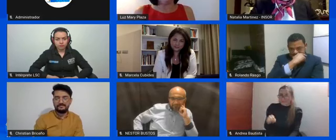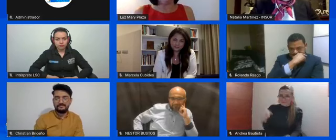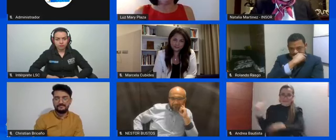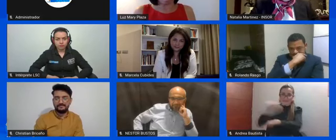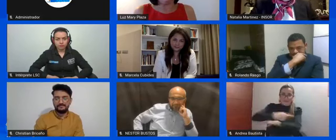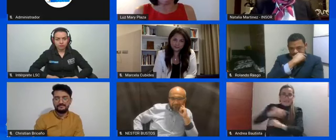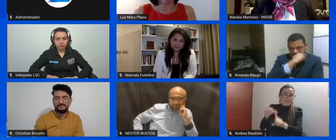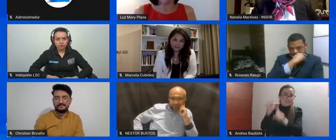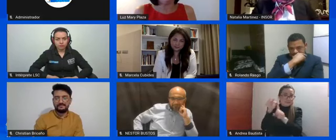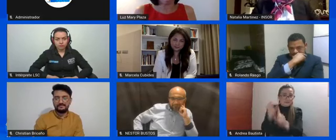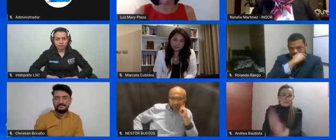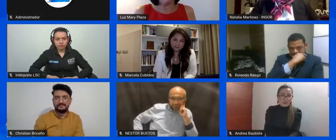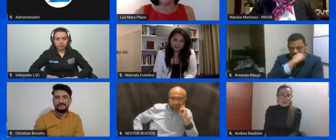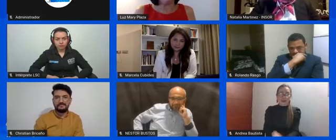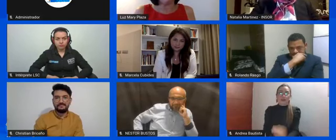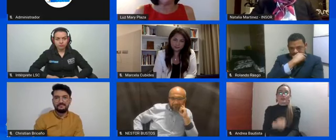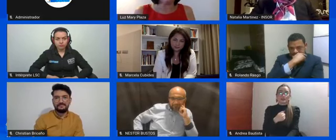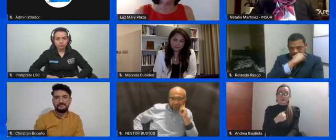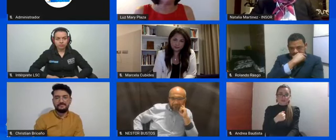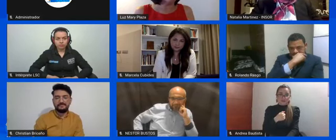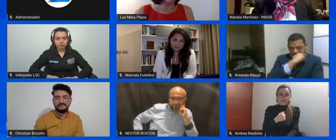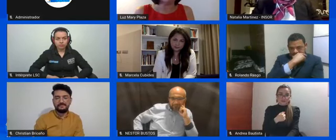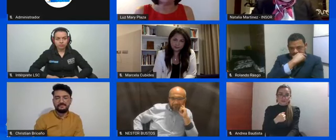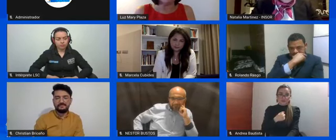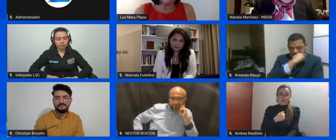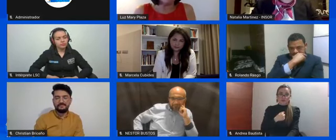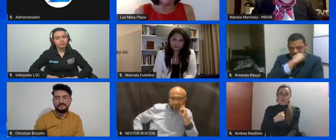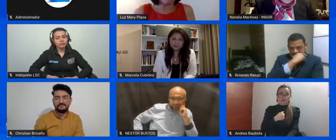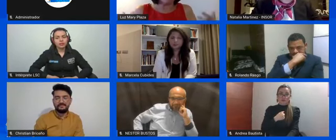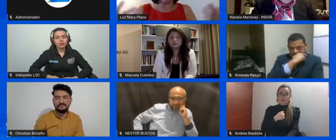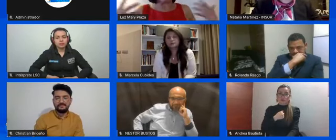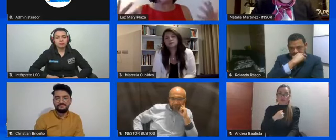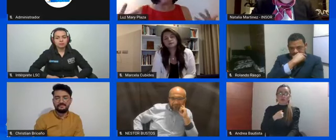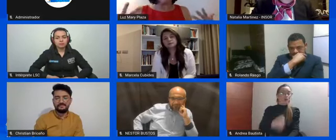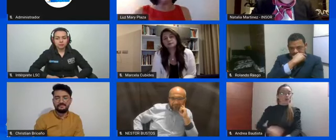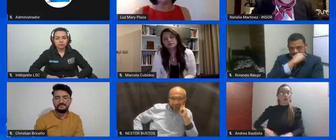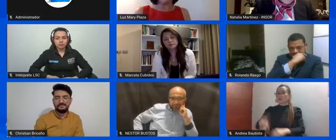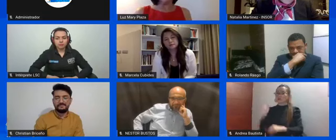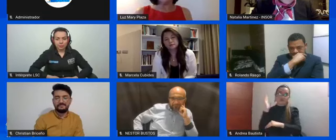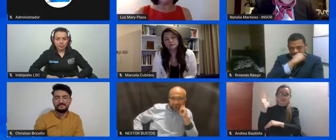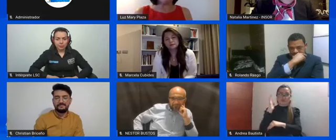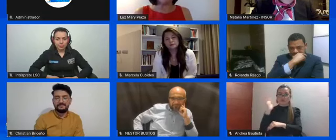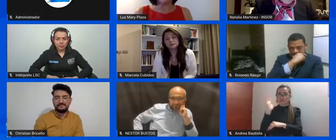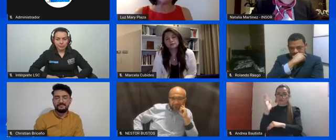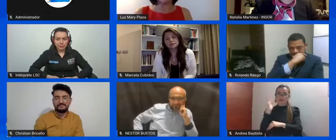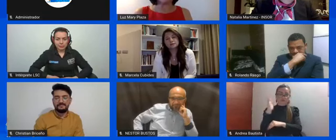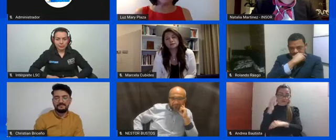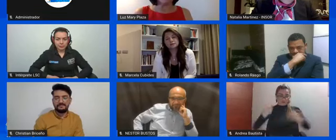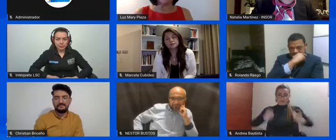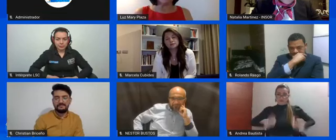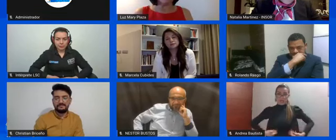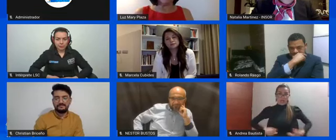llegaba y yo andaba dentro de la conferencia, yo andaba en sandalias, en ropa muy elegante, pero con mis